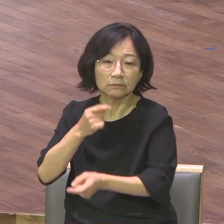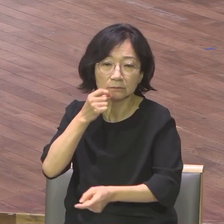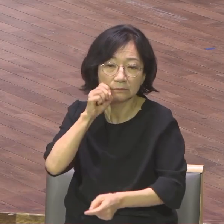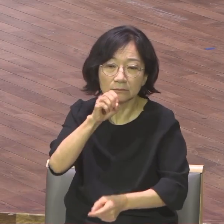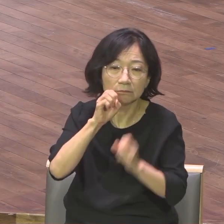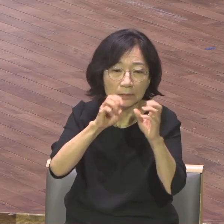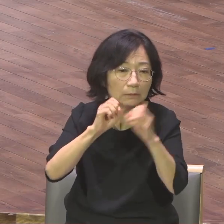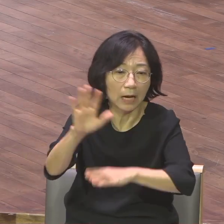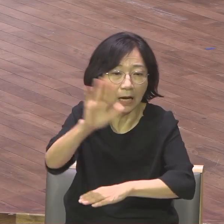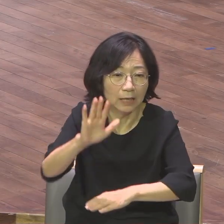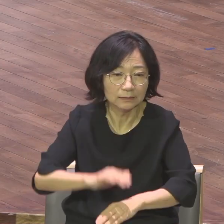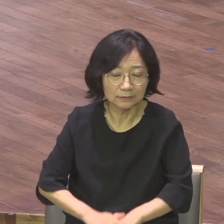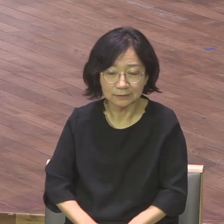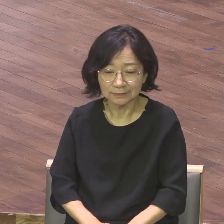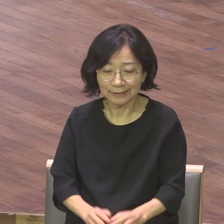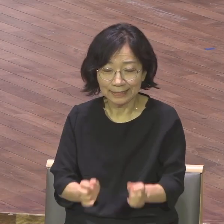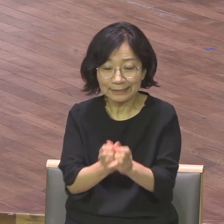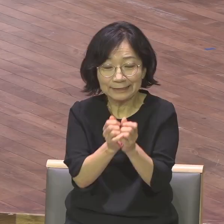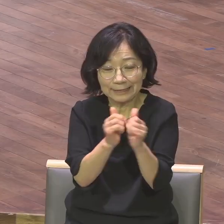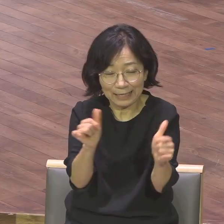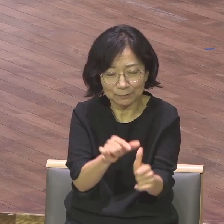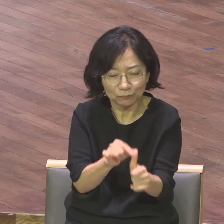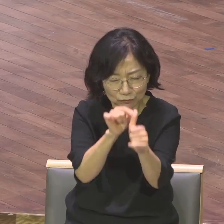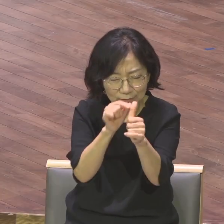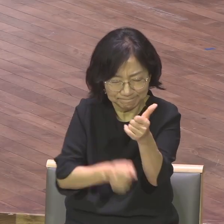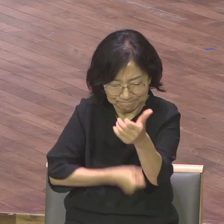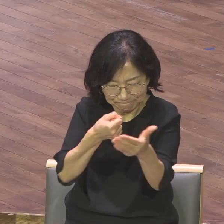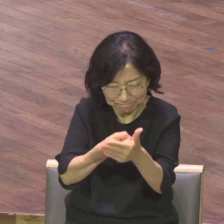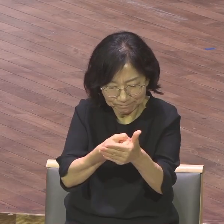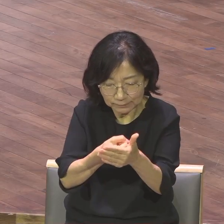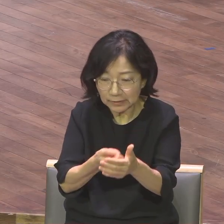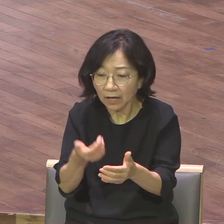하나님이 작정하셨다. 우리를 통해서.